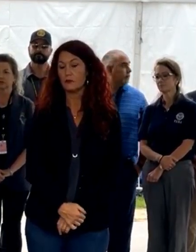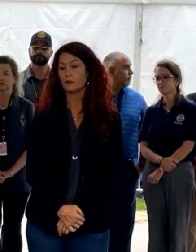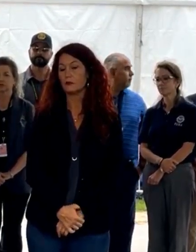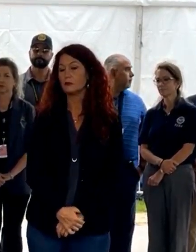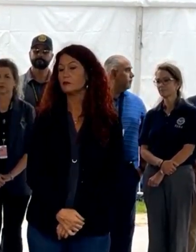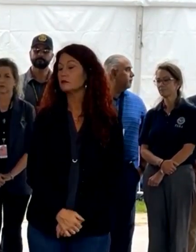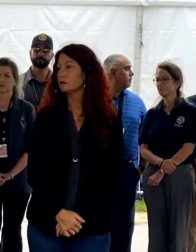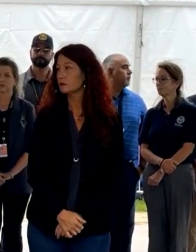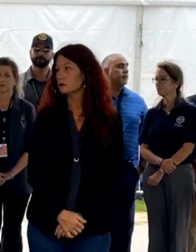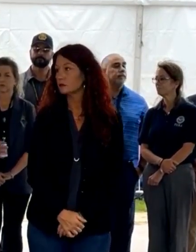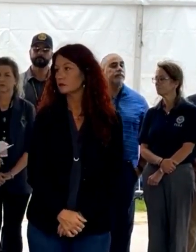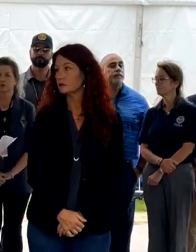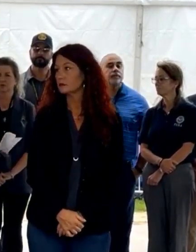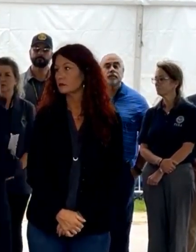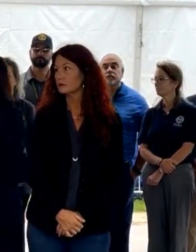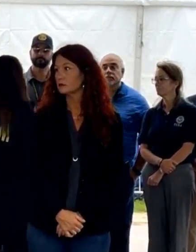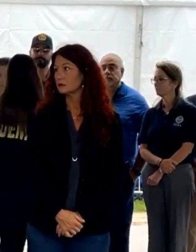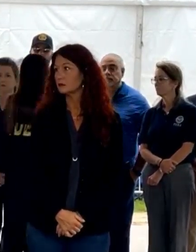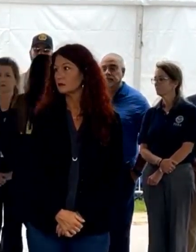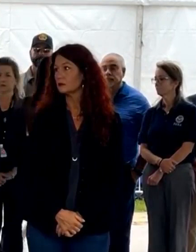gracias.